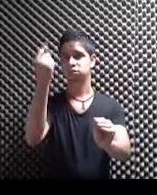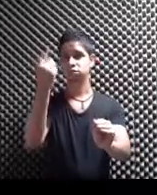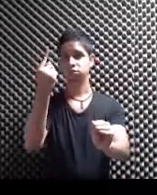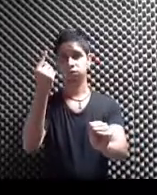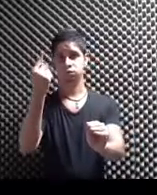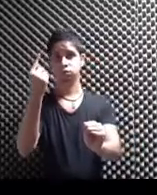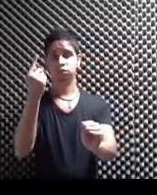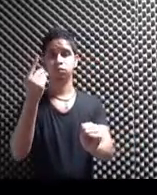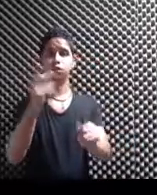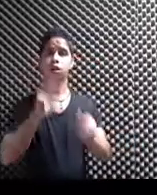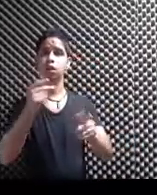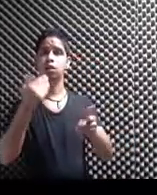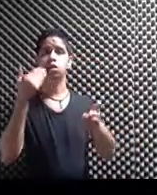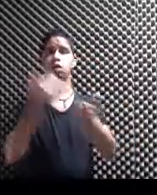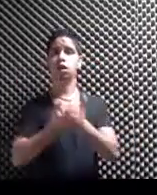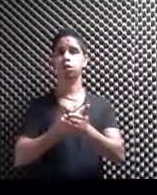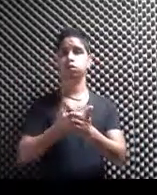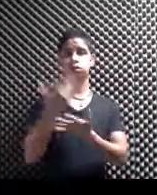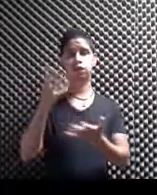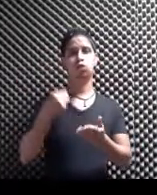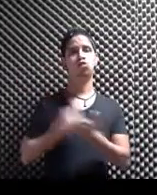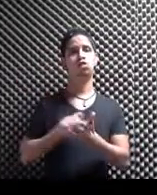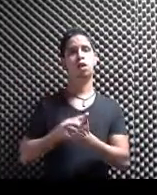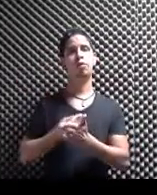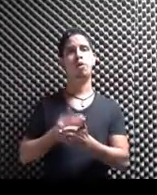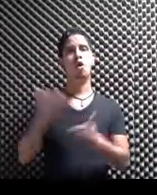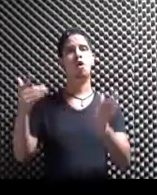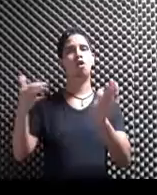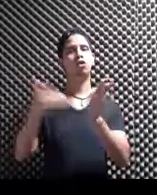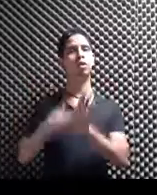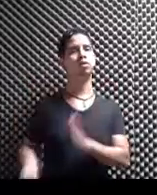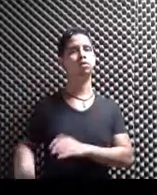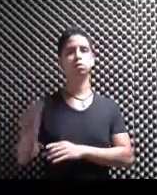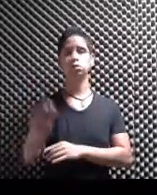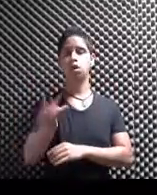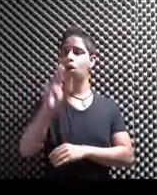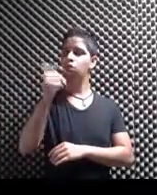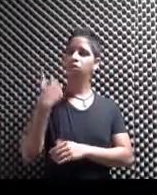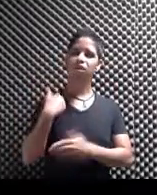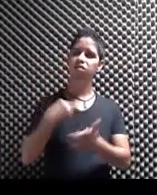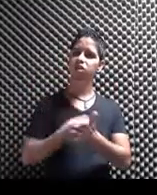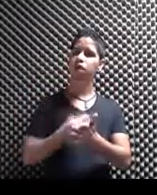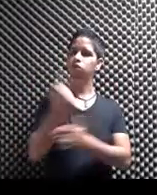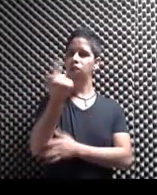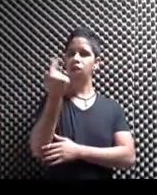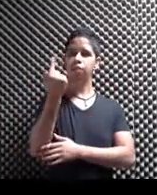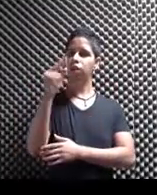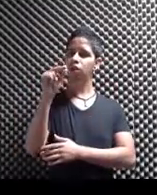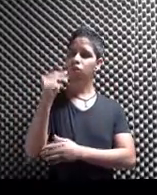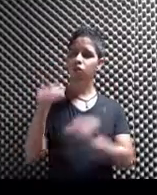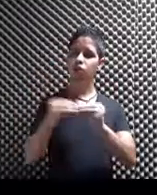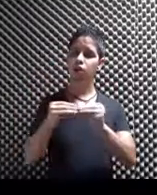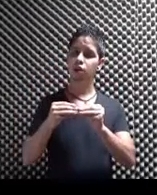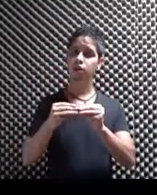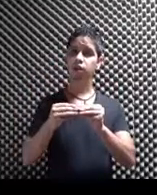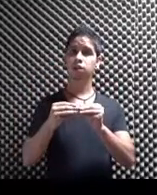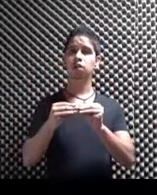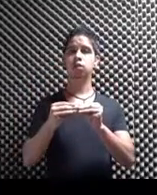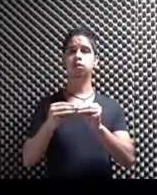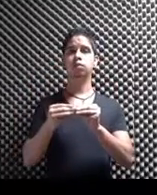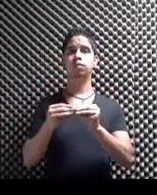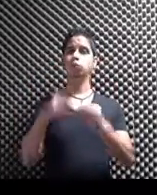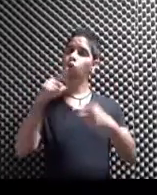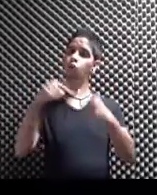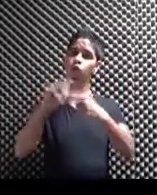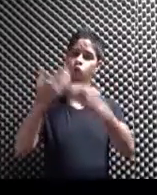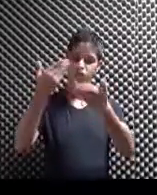a veces llegan y me dicen no yo reuní ya los chavitos aquí estoy otra vez no nene no se trata de eso no no no se trata de que cuando